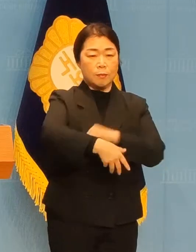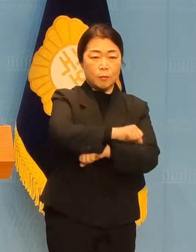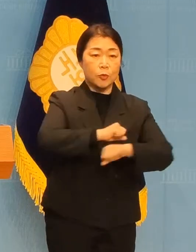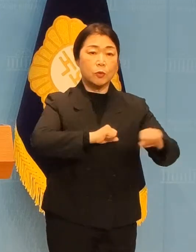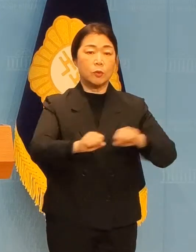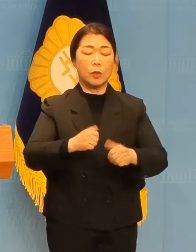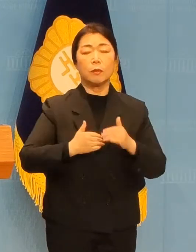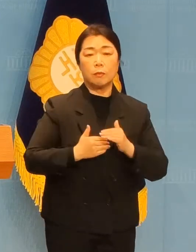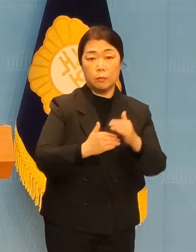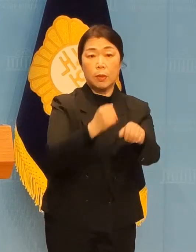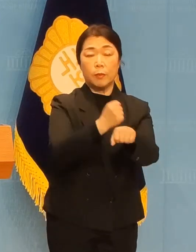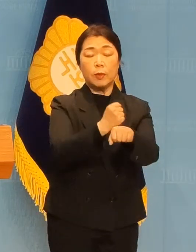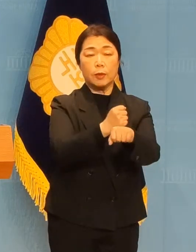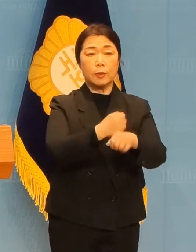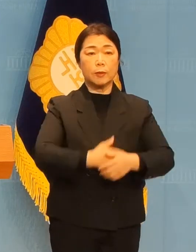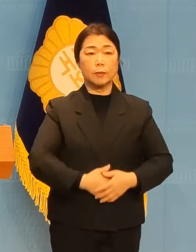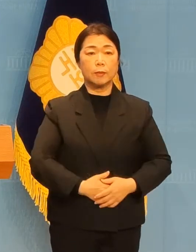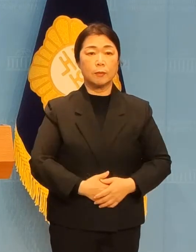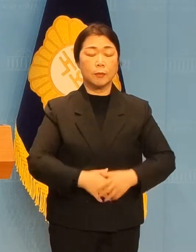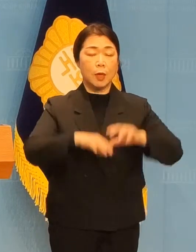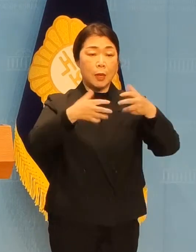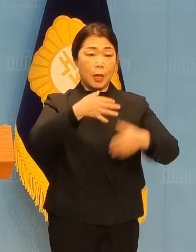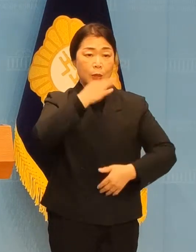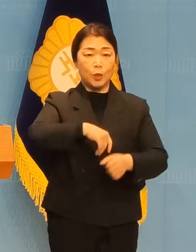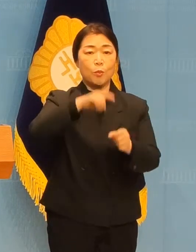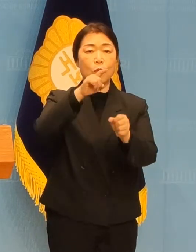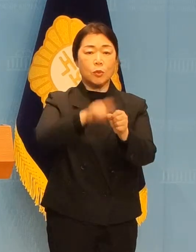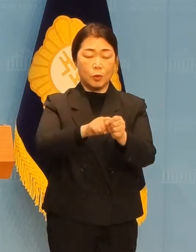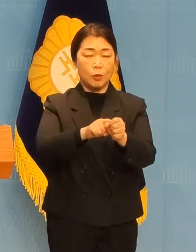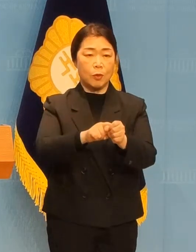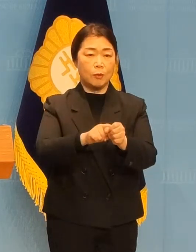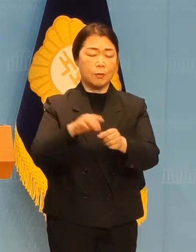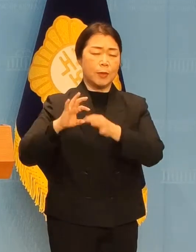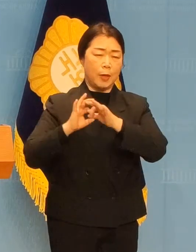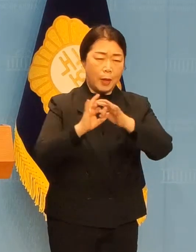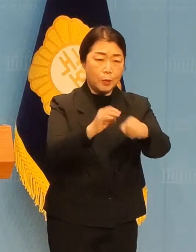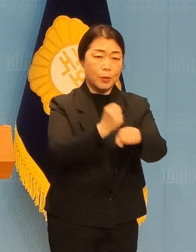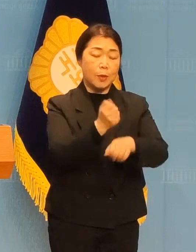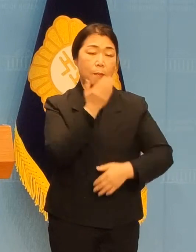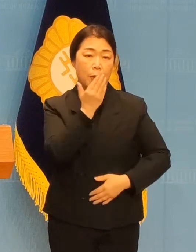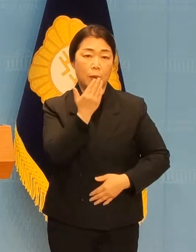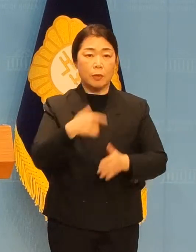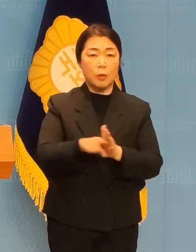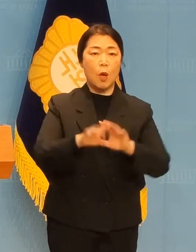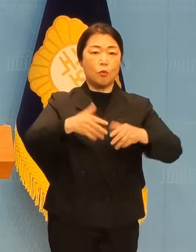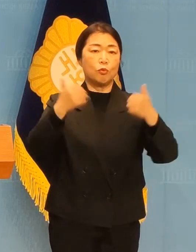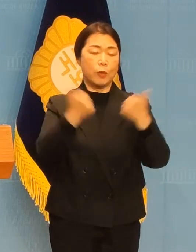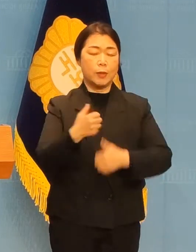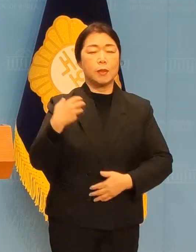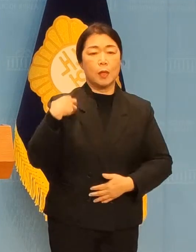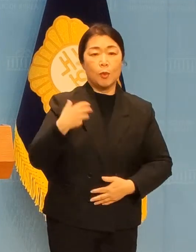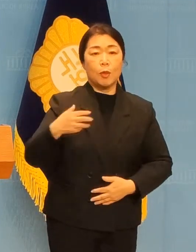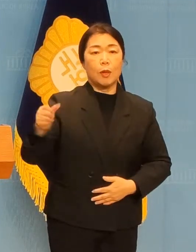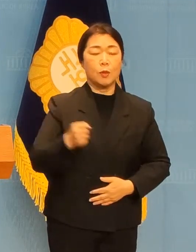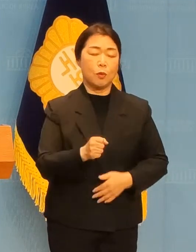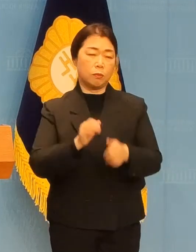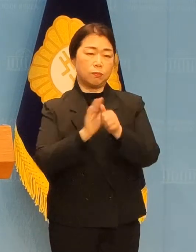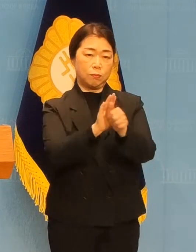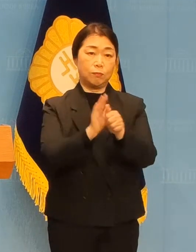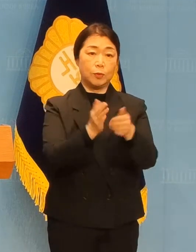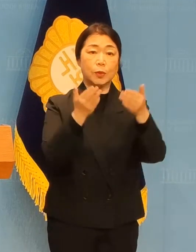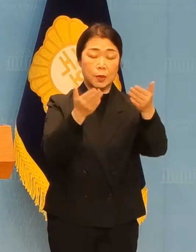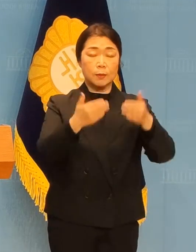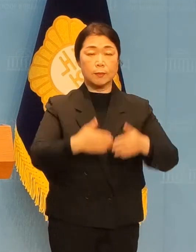추진하겠습니다. 국익기준의 실용외교가 흔들림 없이 이어지도록 국회가 책임있게